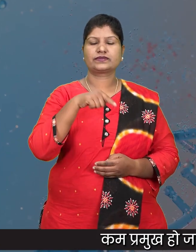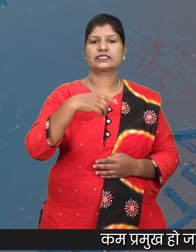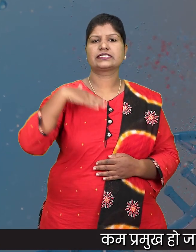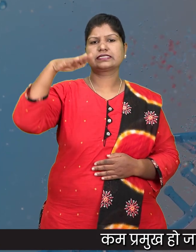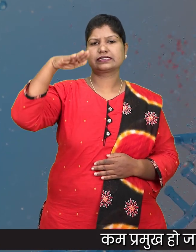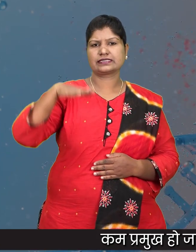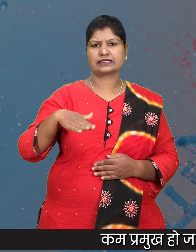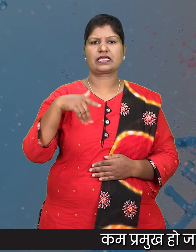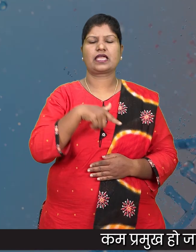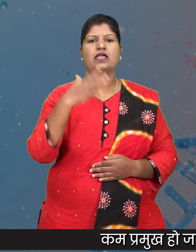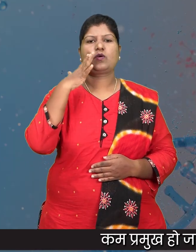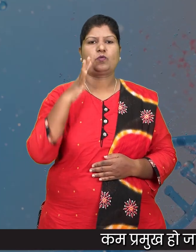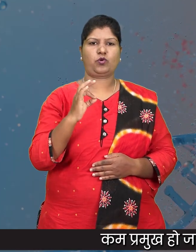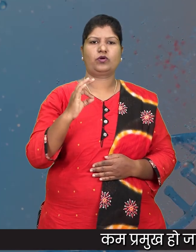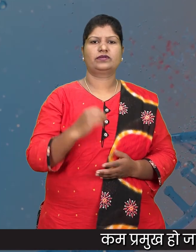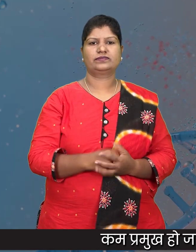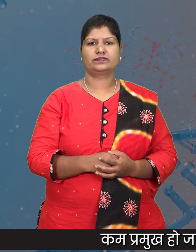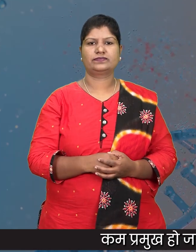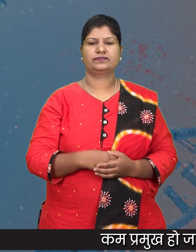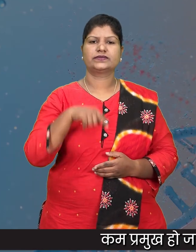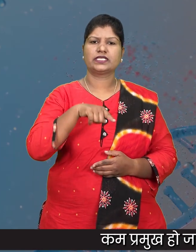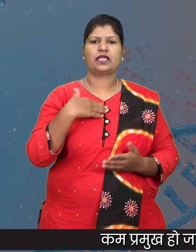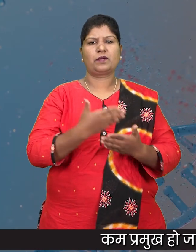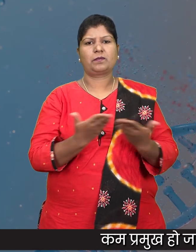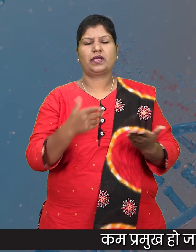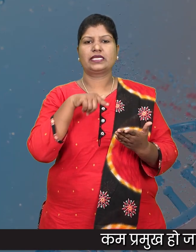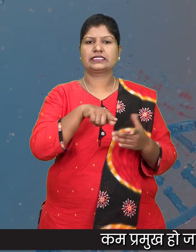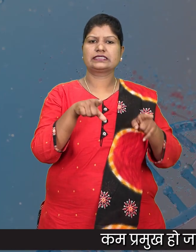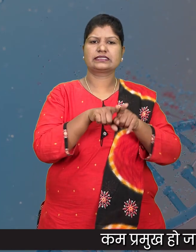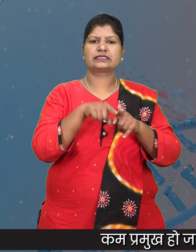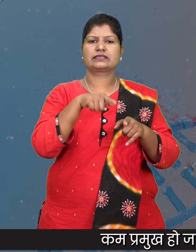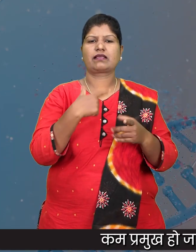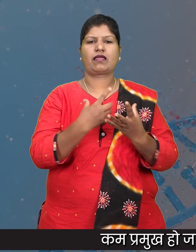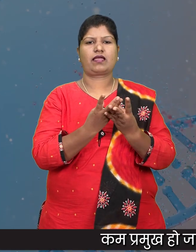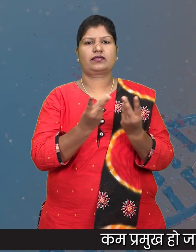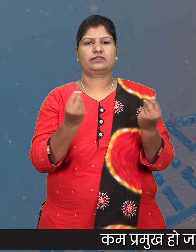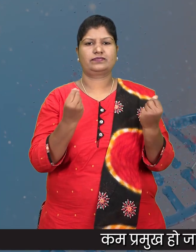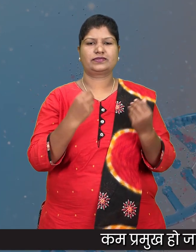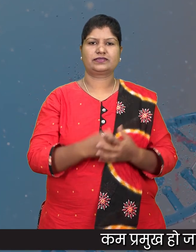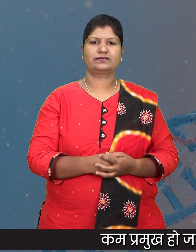है और अंततः गायब भी हो सकता है।